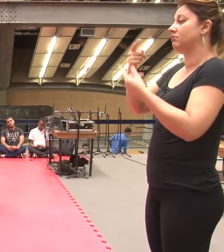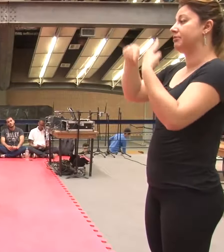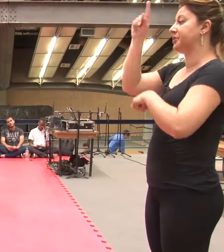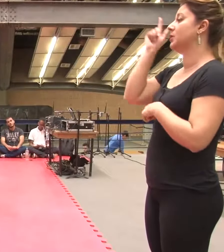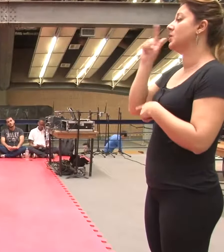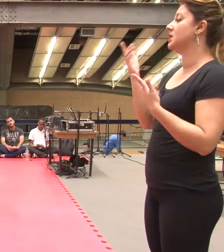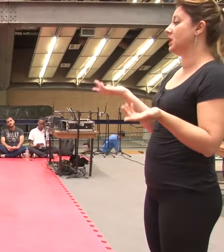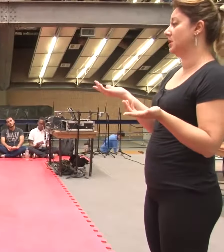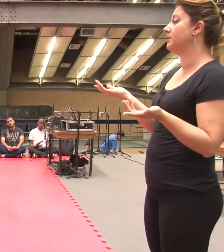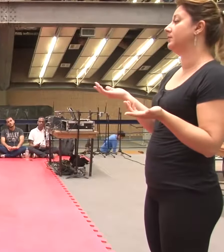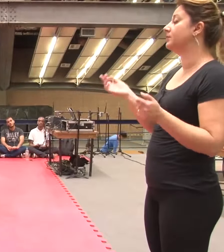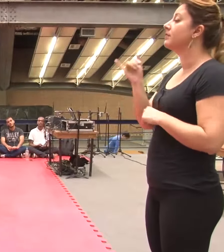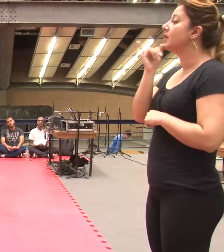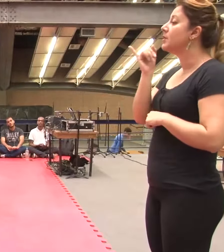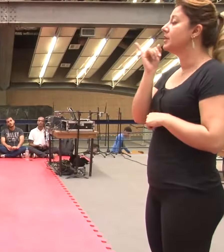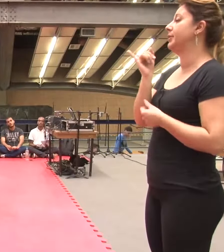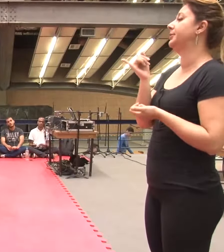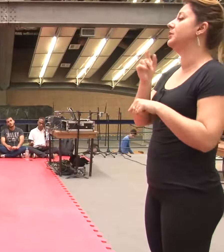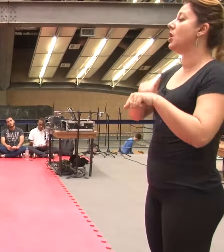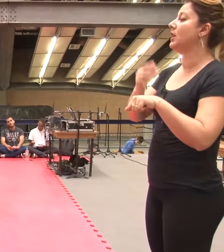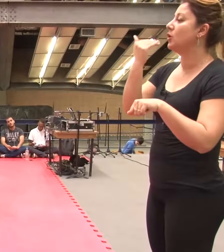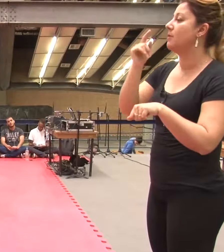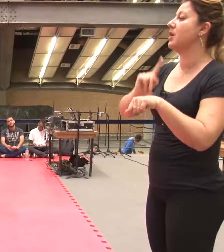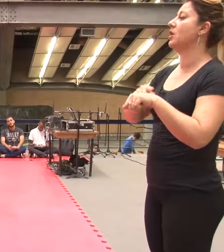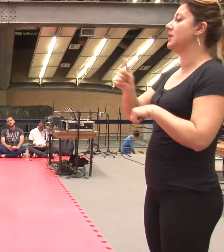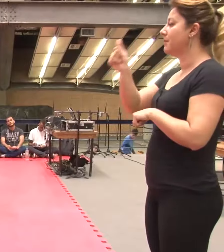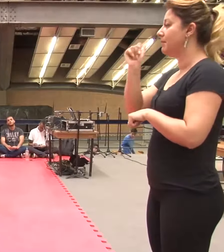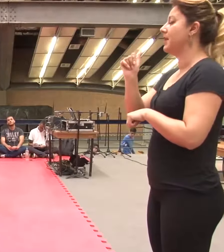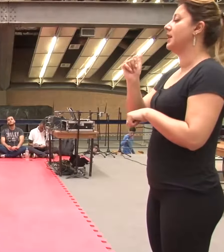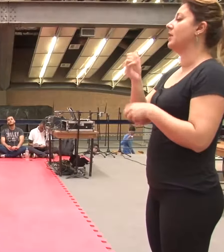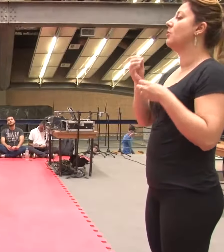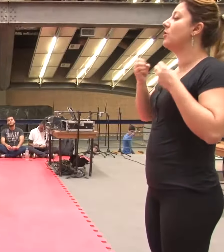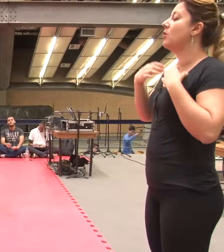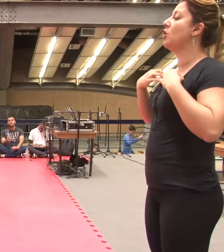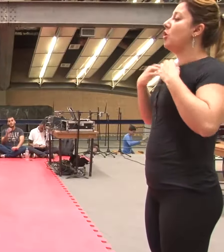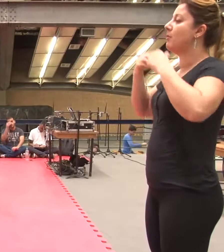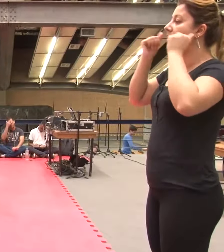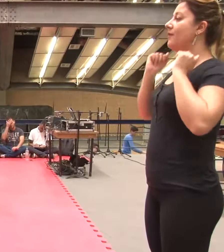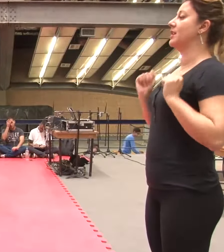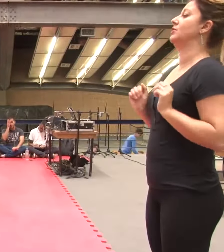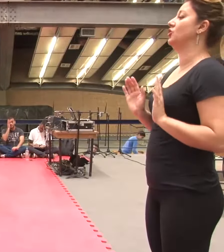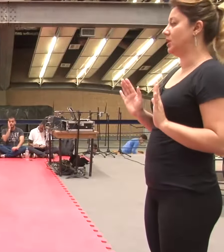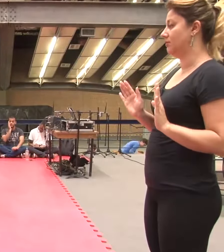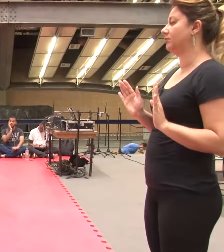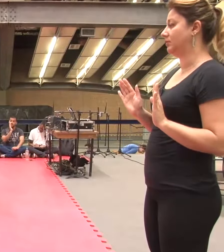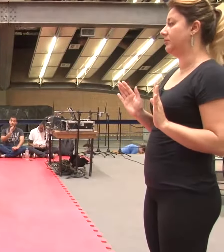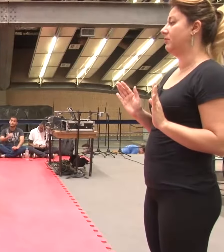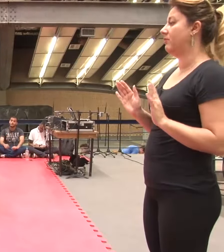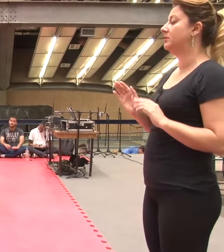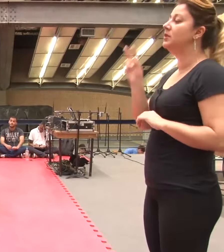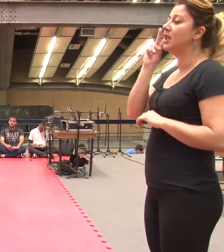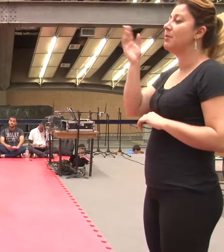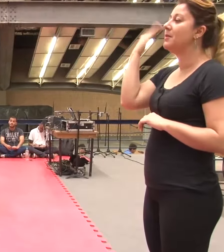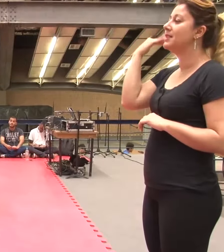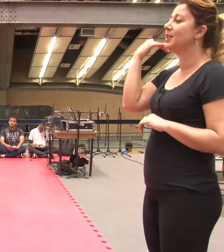natureza, questões como comer, beber e vestir, isso não é tanto, né? Lembra do Adão,